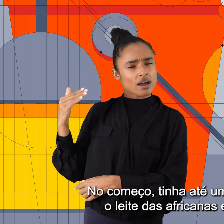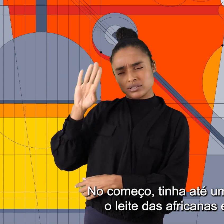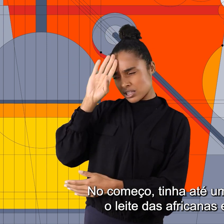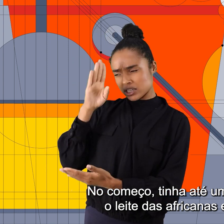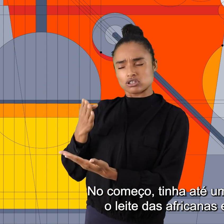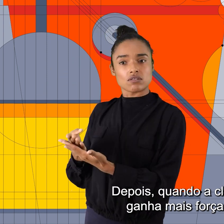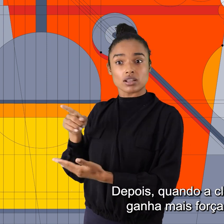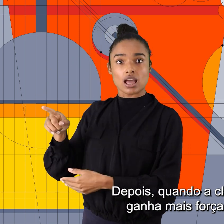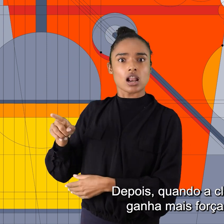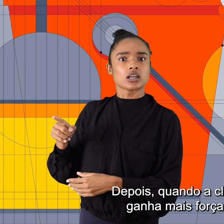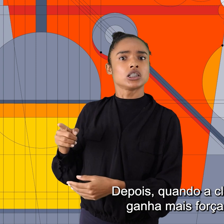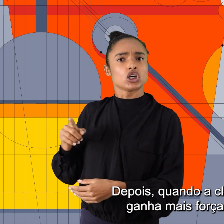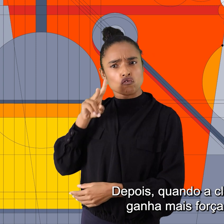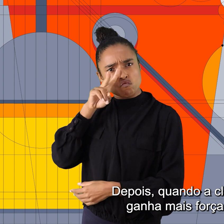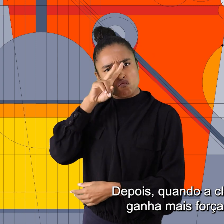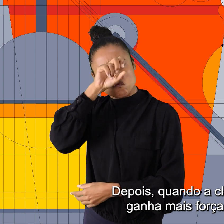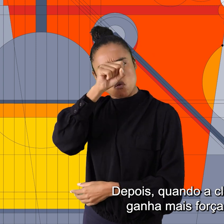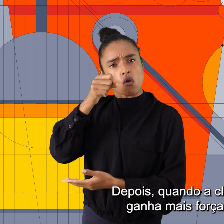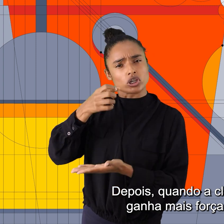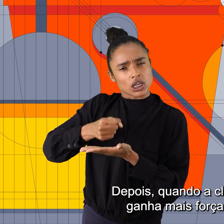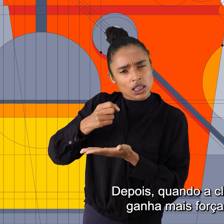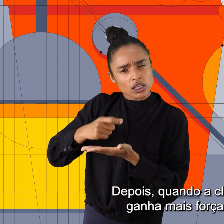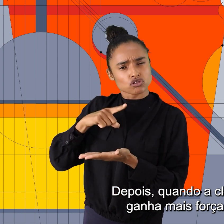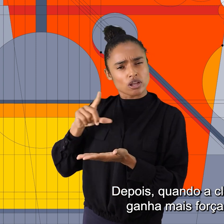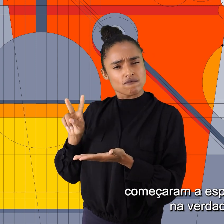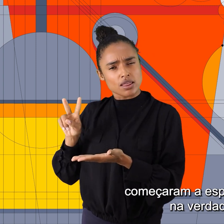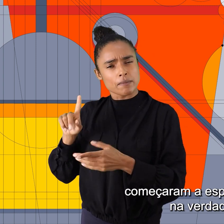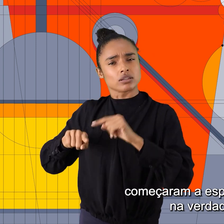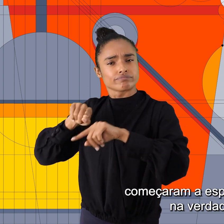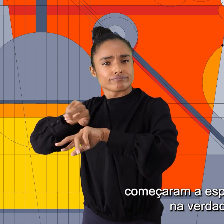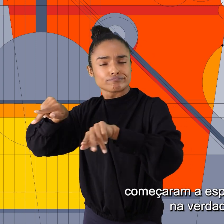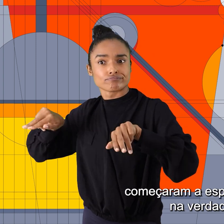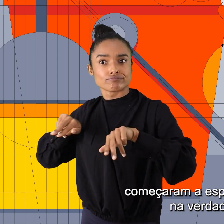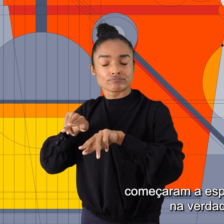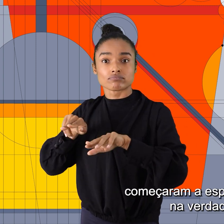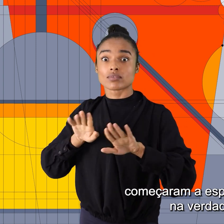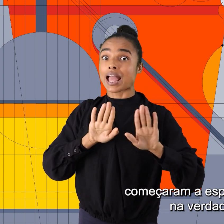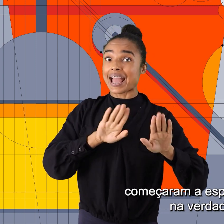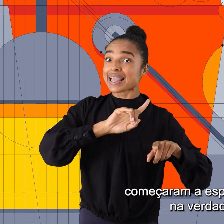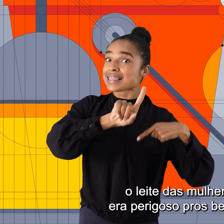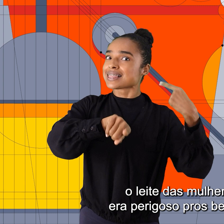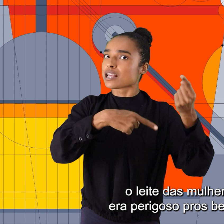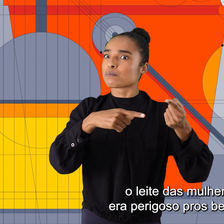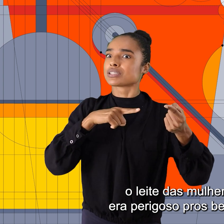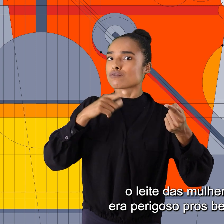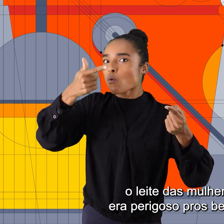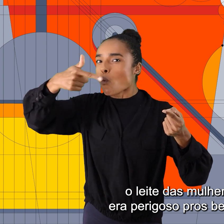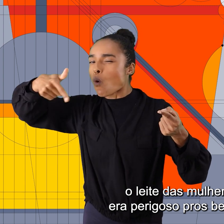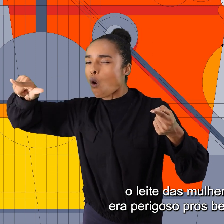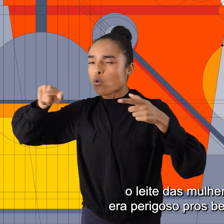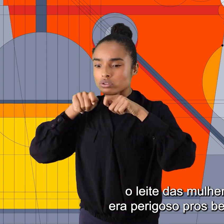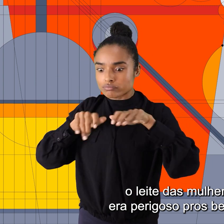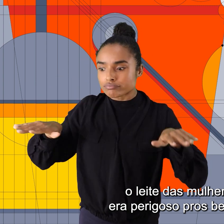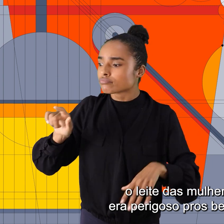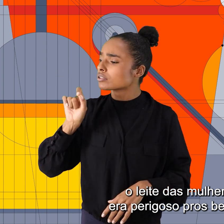forte. Depois, quando a classe médica ganhou mais força no Brasil, começaram a espalhar que, na verdade, o leite das mulheres